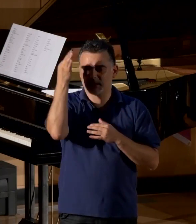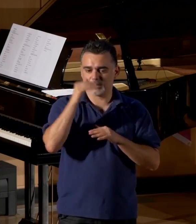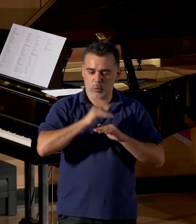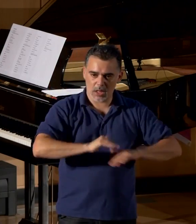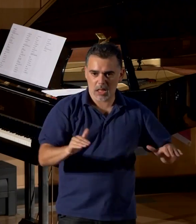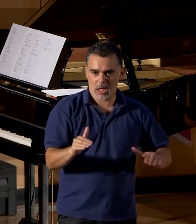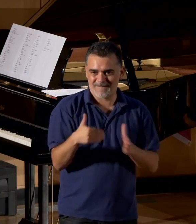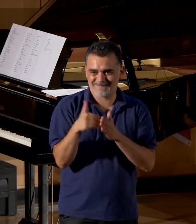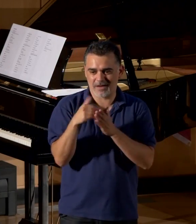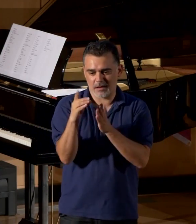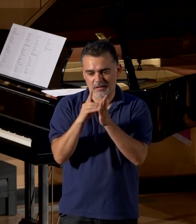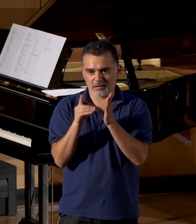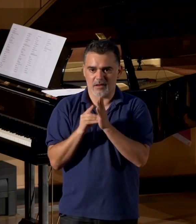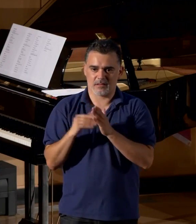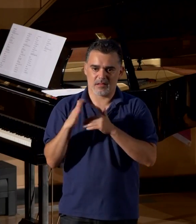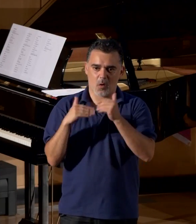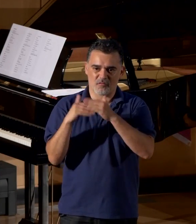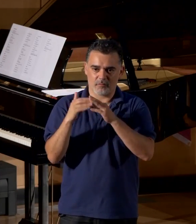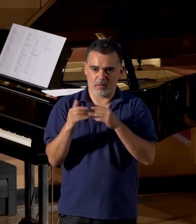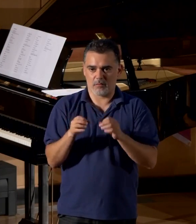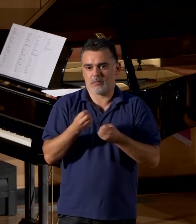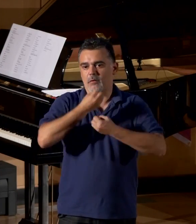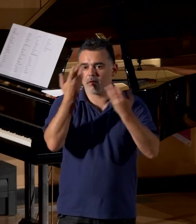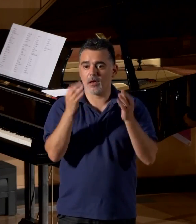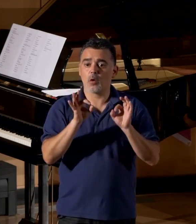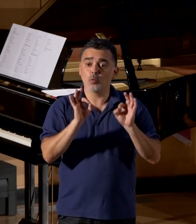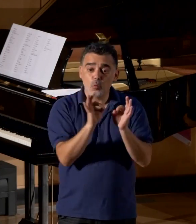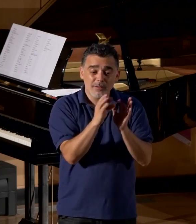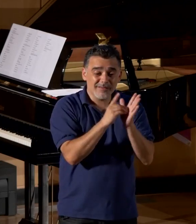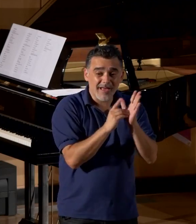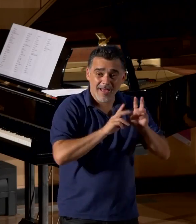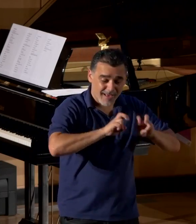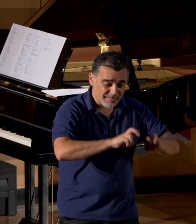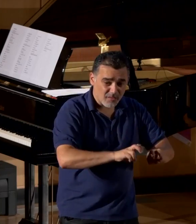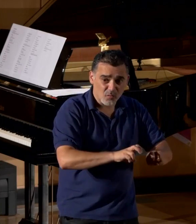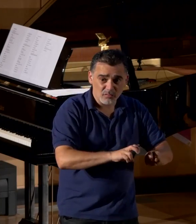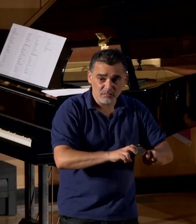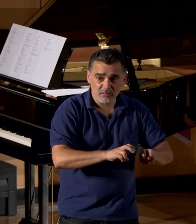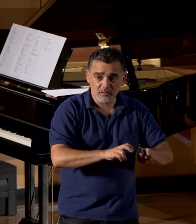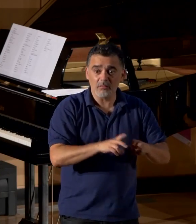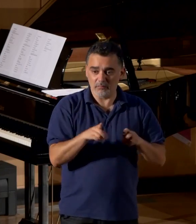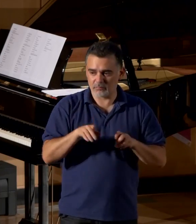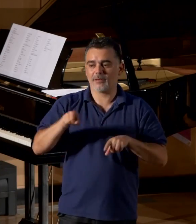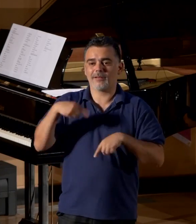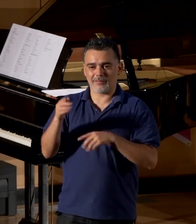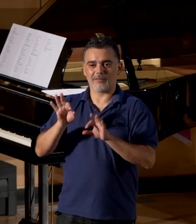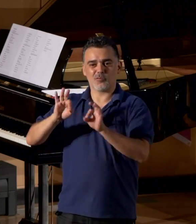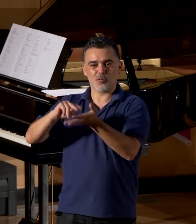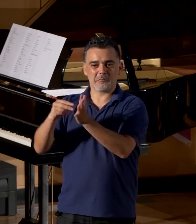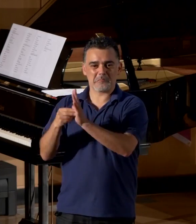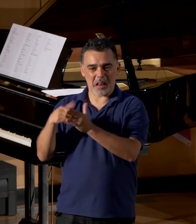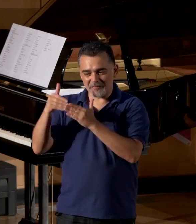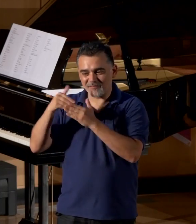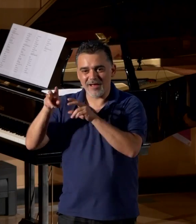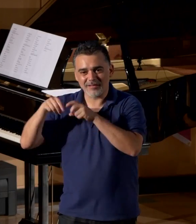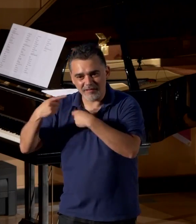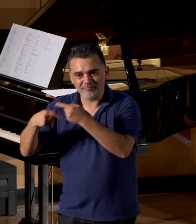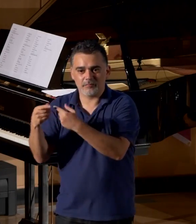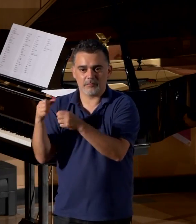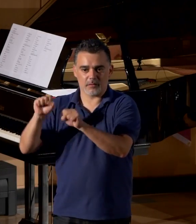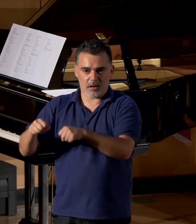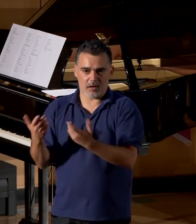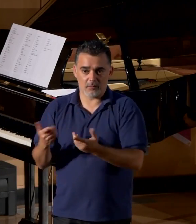ohne Forschung, Surveillance und gute Datenanalyse können Strategien weder geplant noch angepasst werden. Und wir haben eben gerade in den